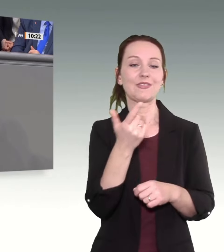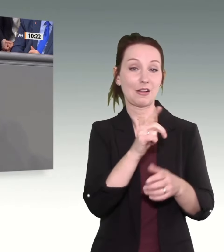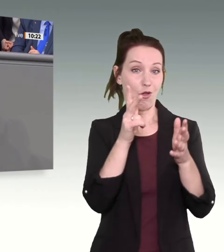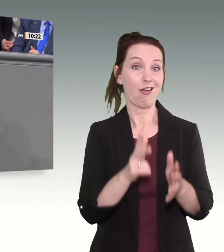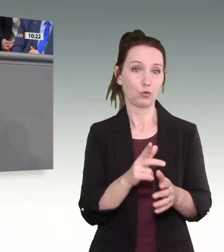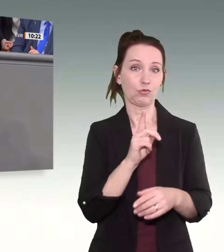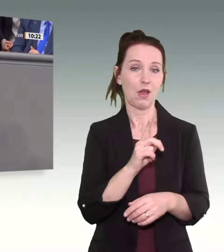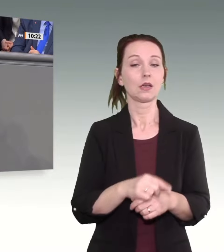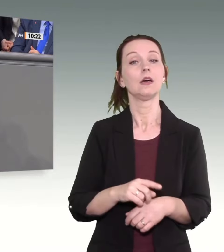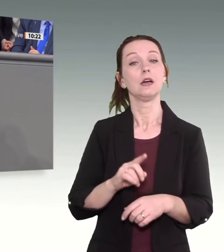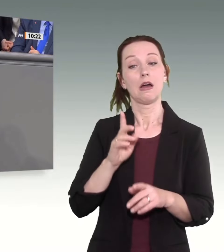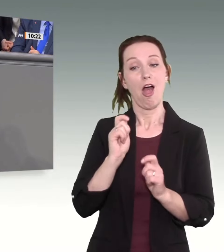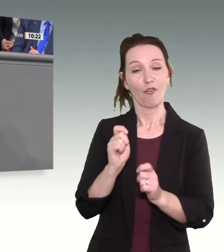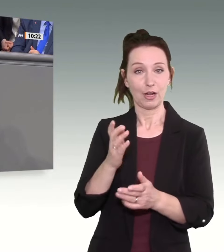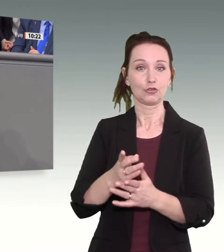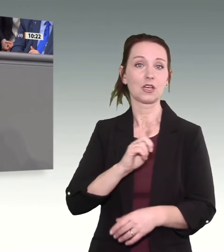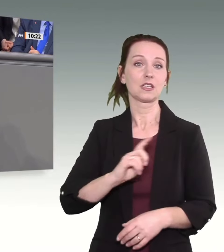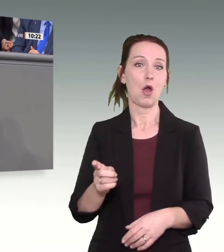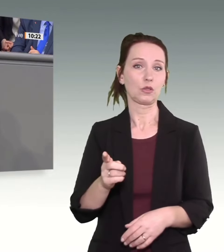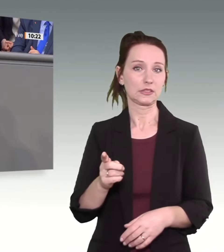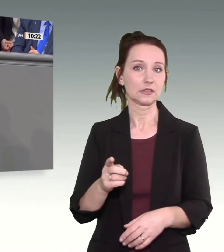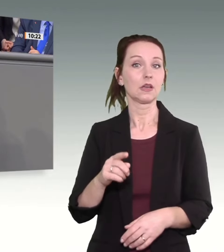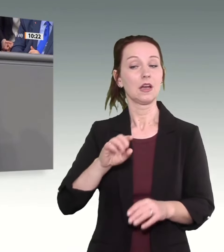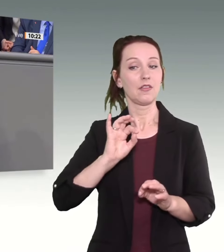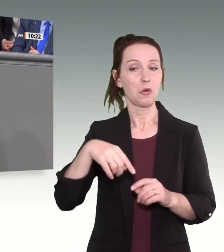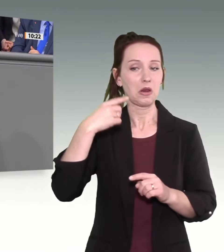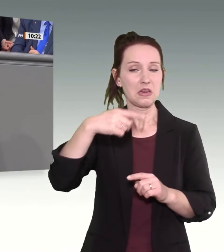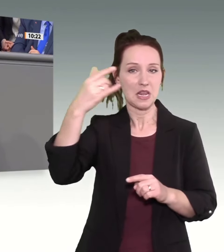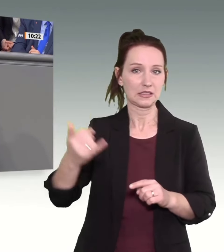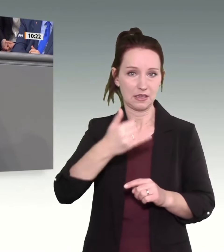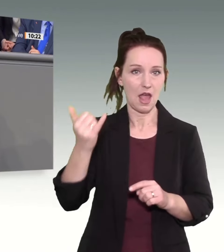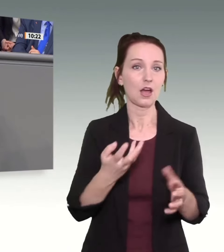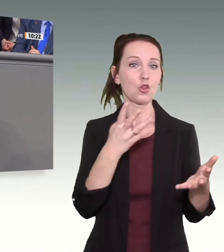kriegen Sie das eigentlich alles überhaupt nicht mit? Es würde mich nicht wundern.